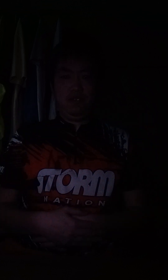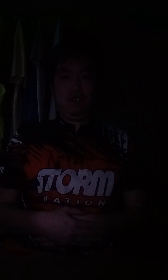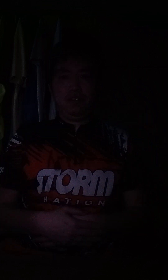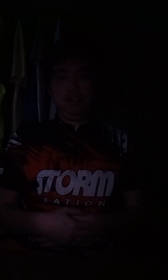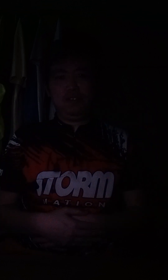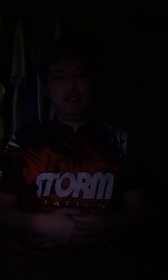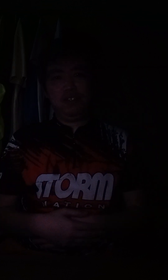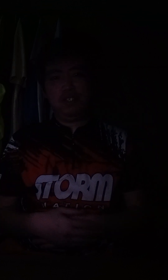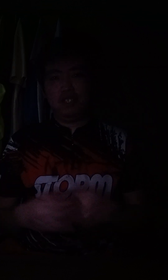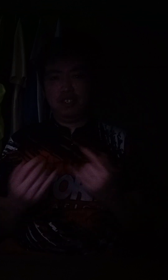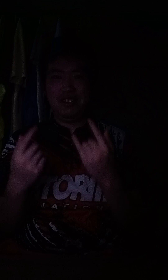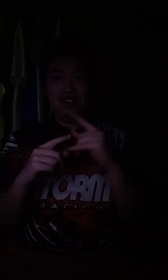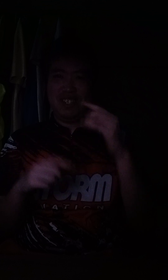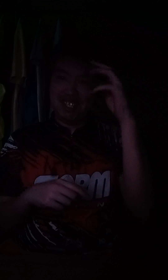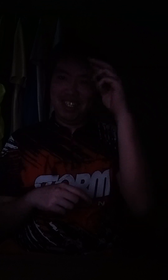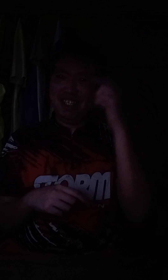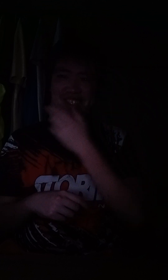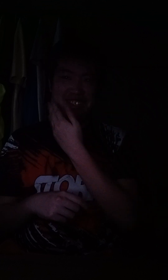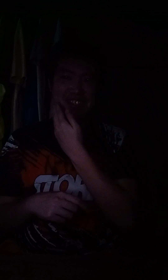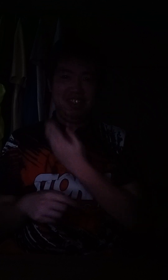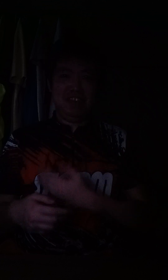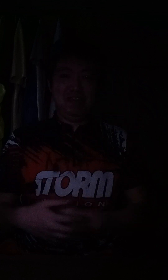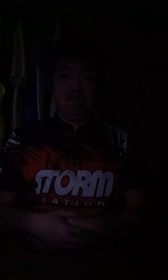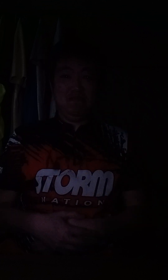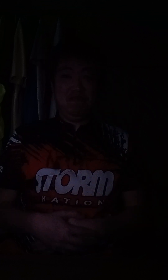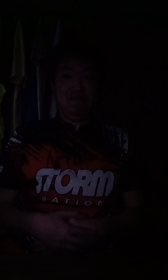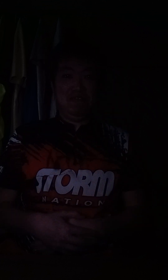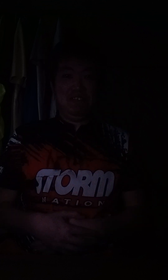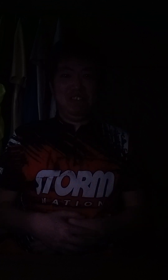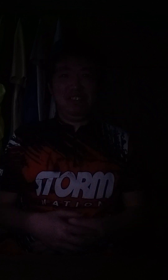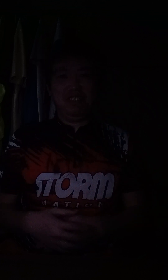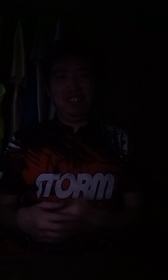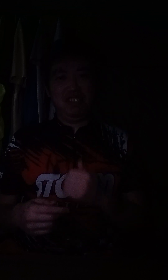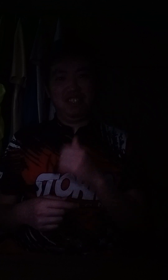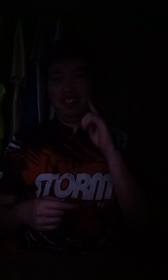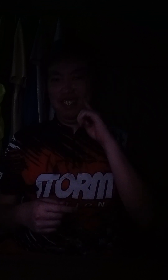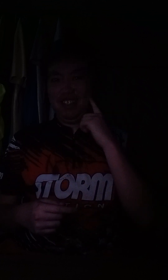오빠 좋겠어. 강아지. 이걸 또 갖고 자.